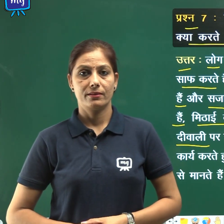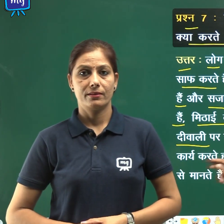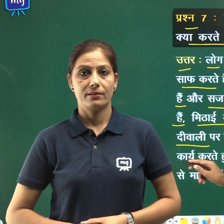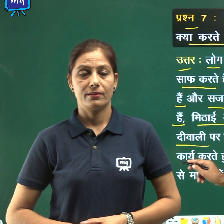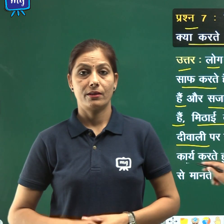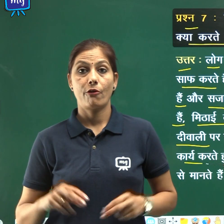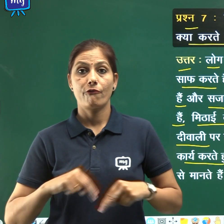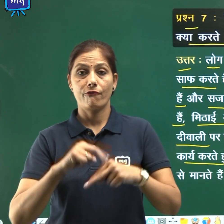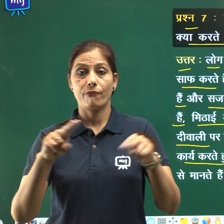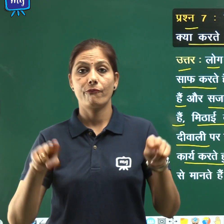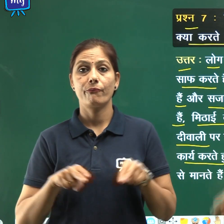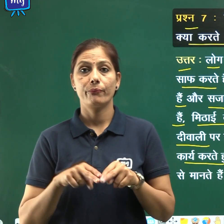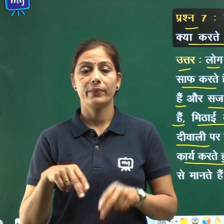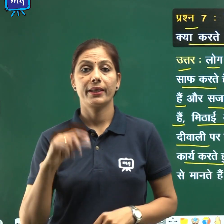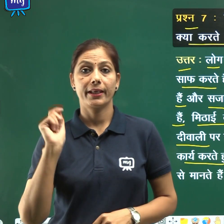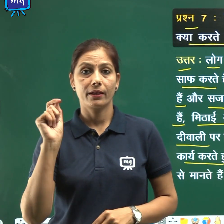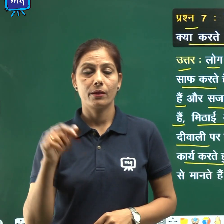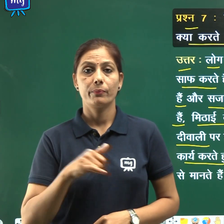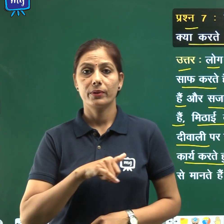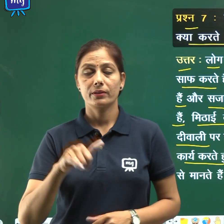पारंपरिक कार्य करते हुए